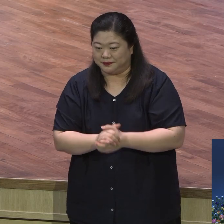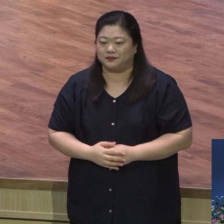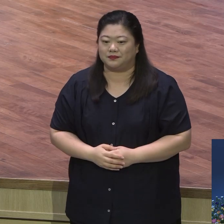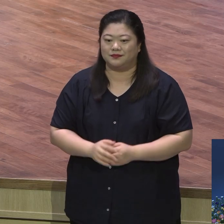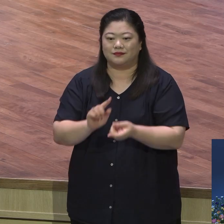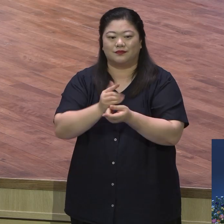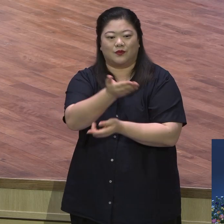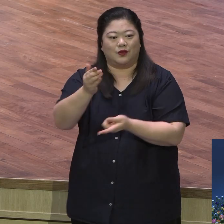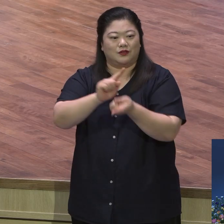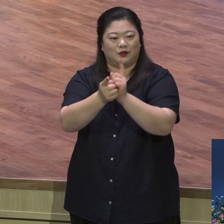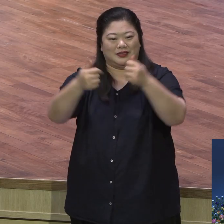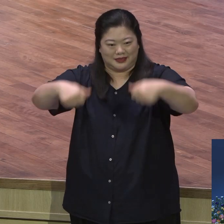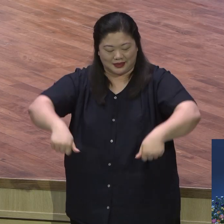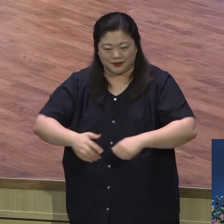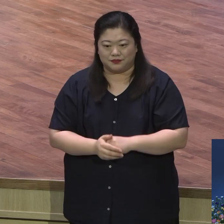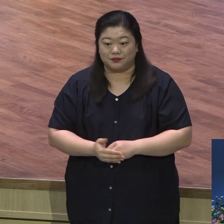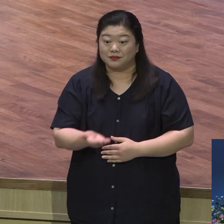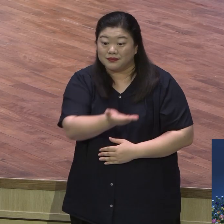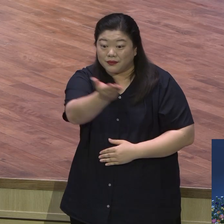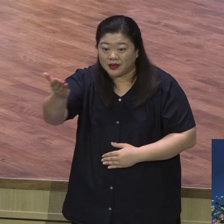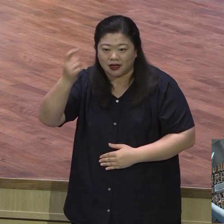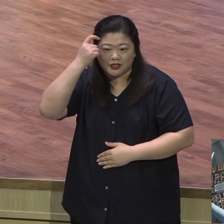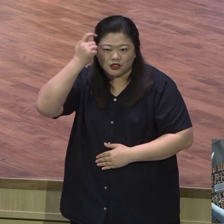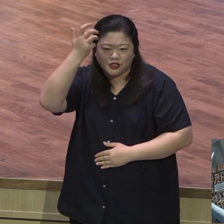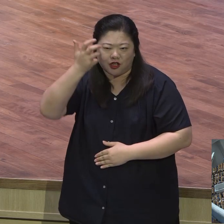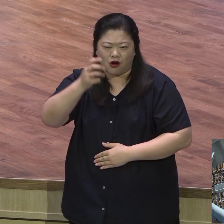당신은 영적 섬이십니다.